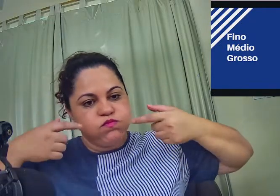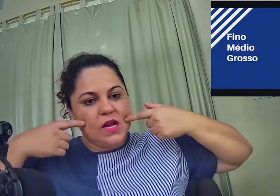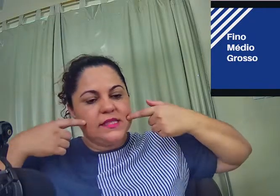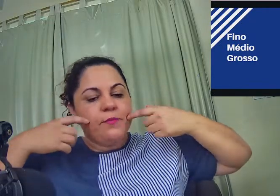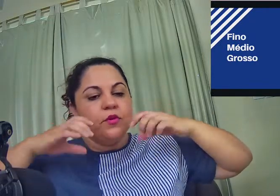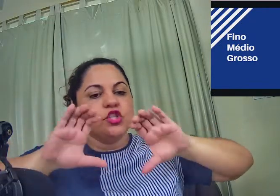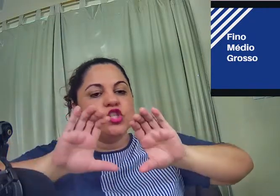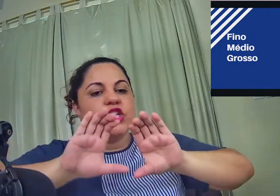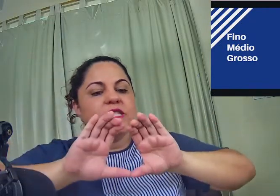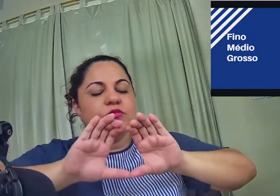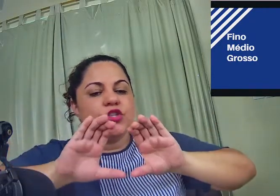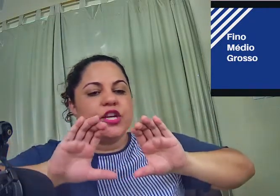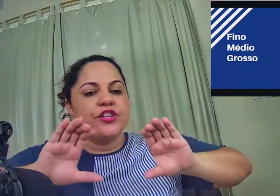Você pode encher as bochechas.